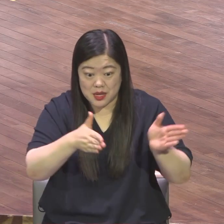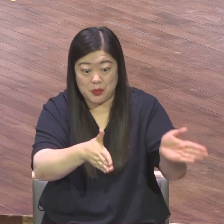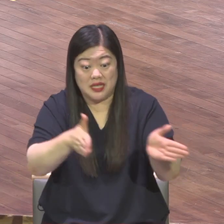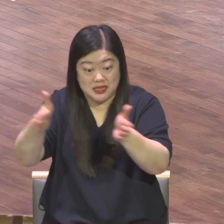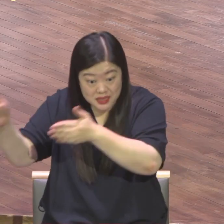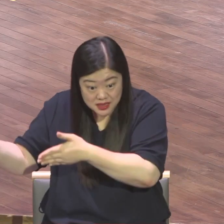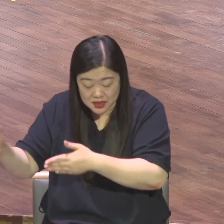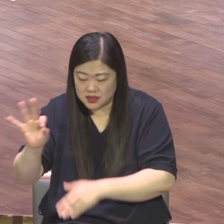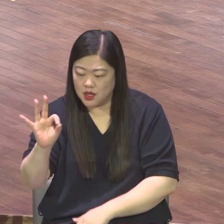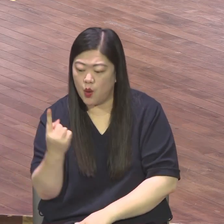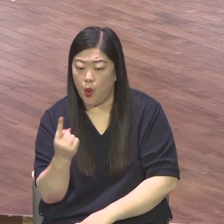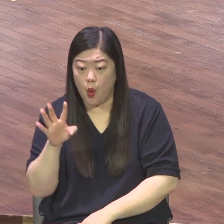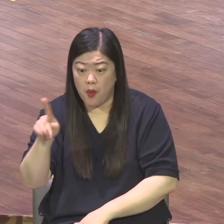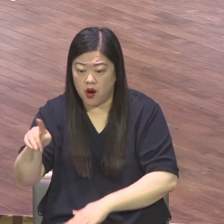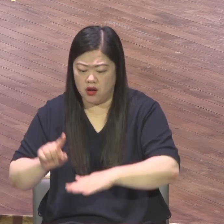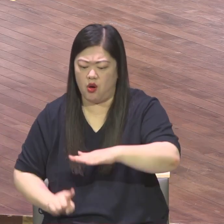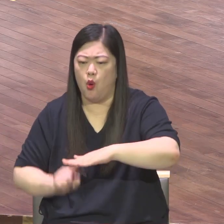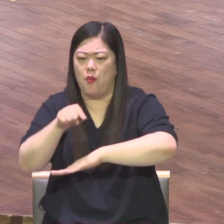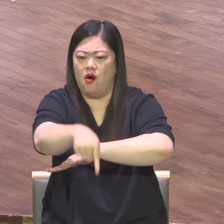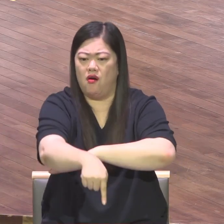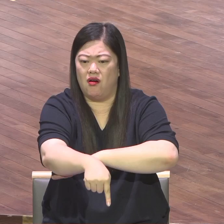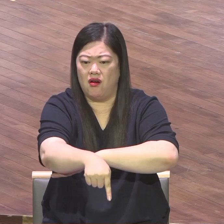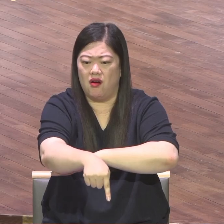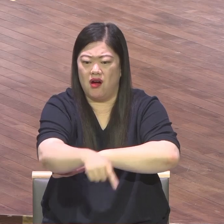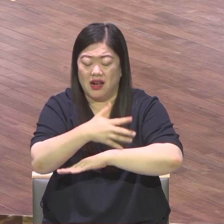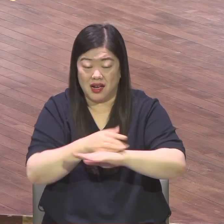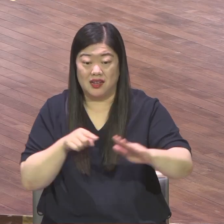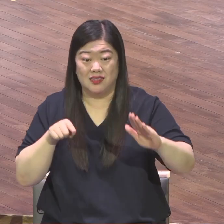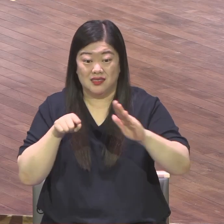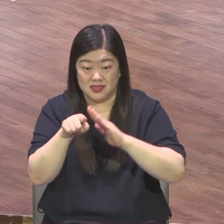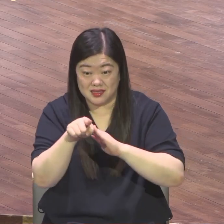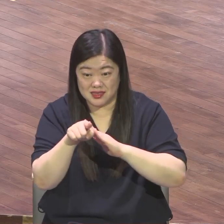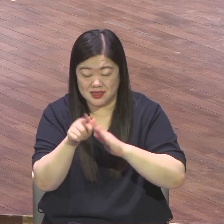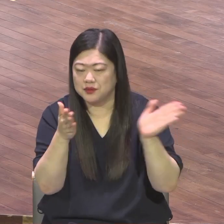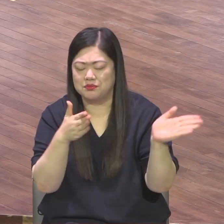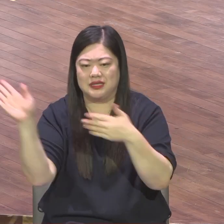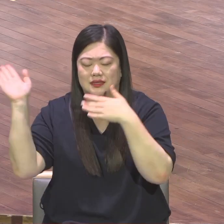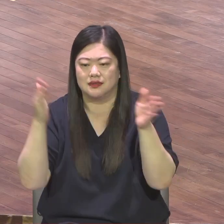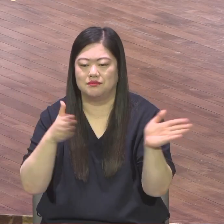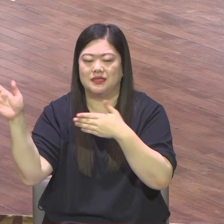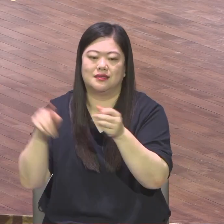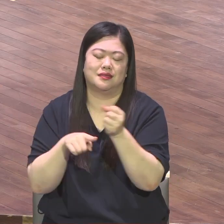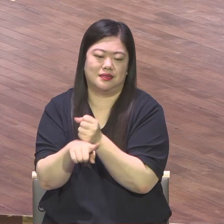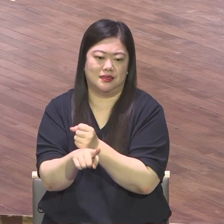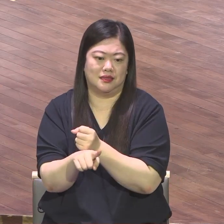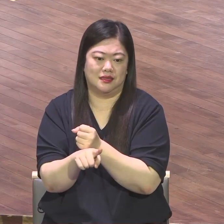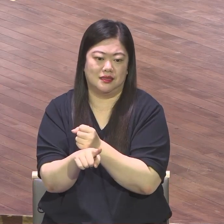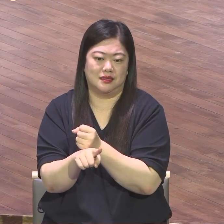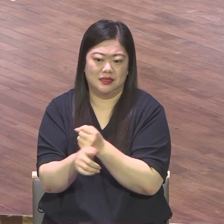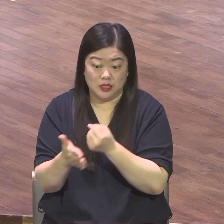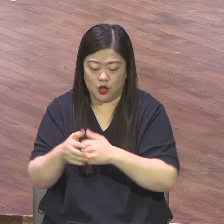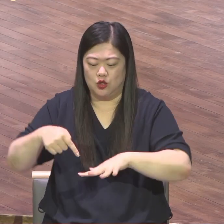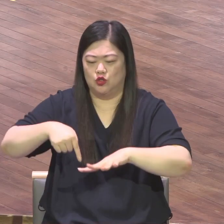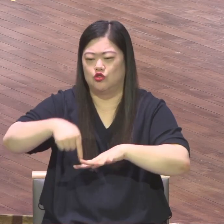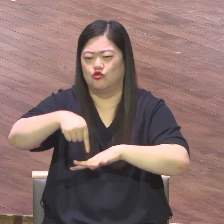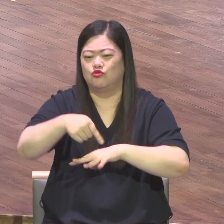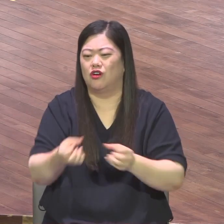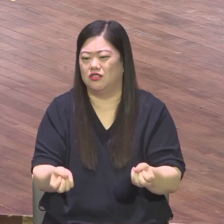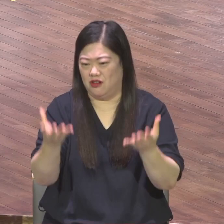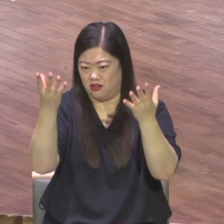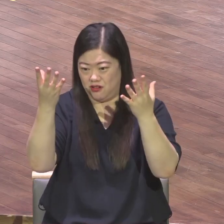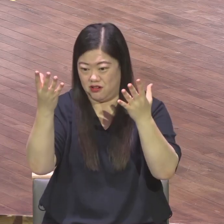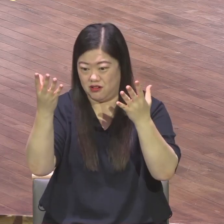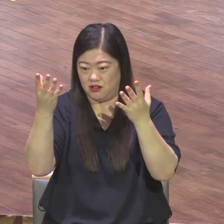사단이 펼쳐놓고 있는 12가지 이 견고한 망대를 무너뜨리는 유일한 길이 뭐냐?